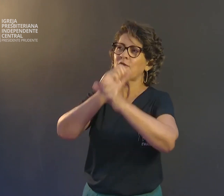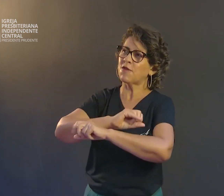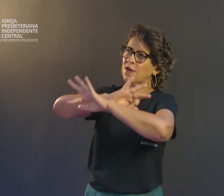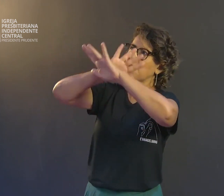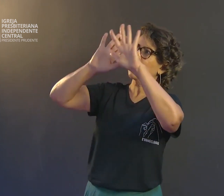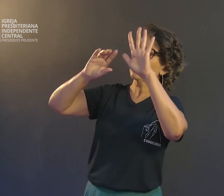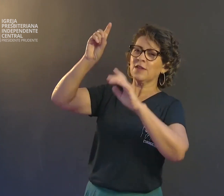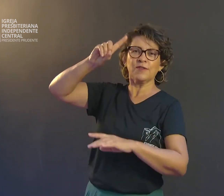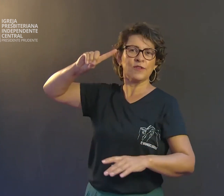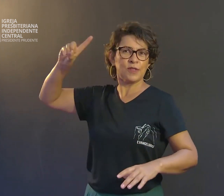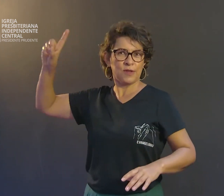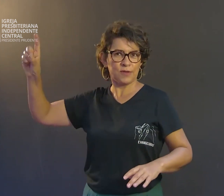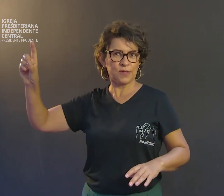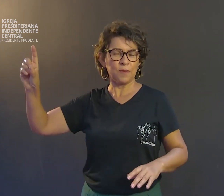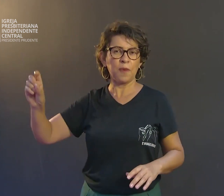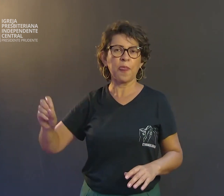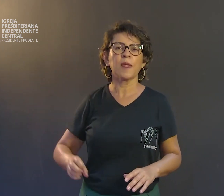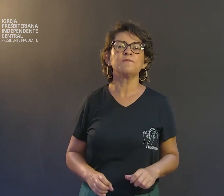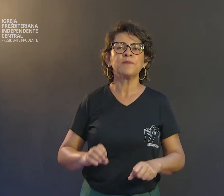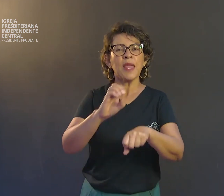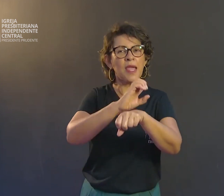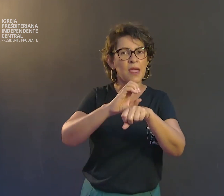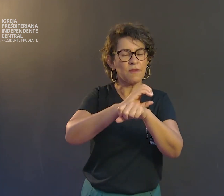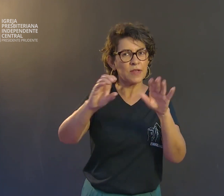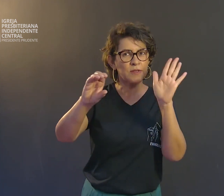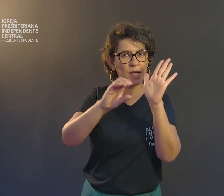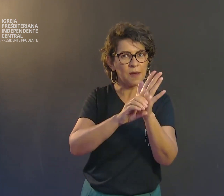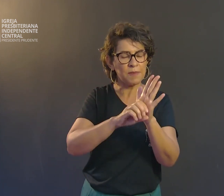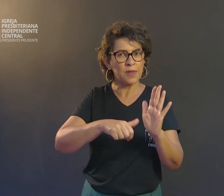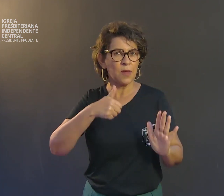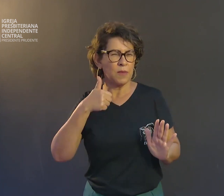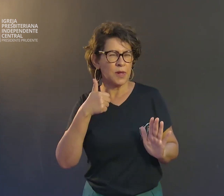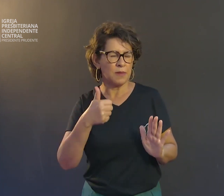Efésios, capítulo 1, versos 13 e 14.